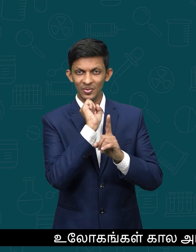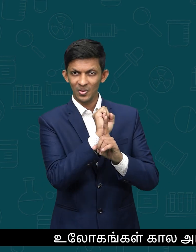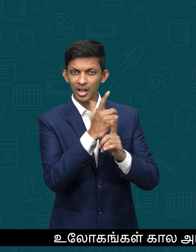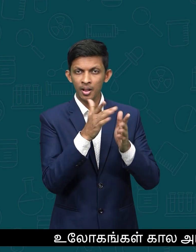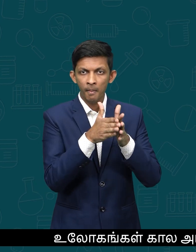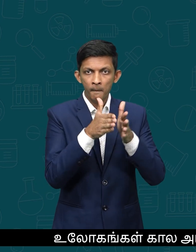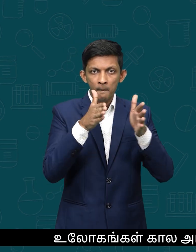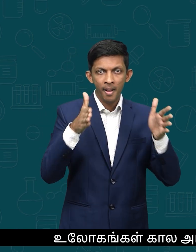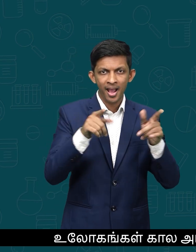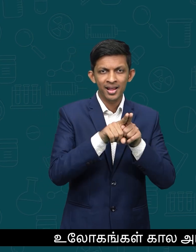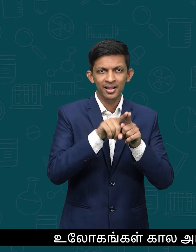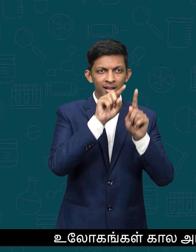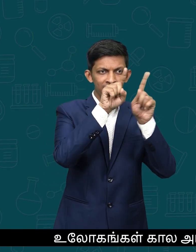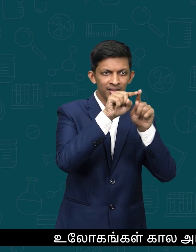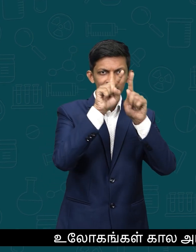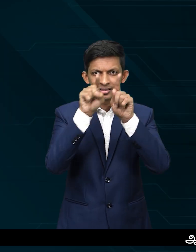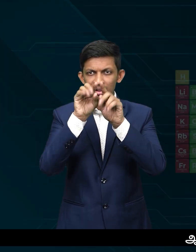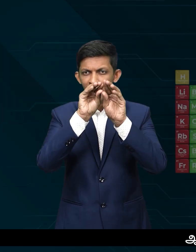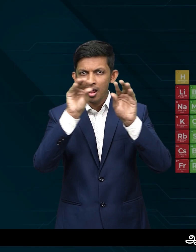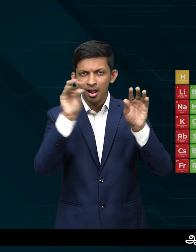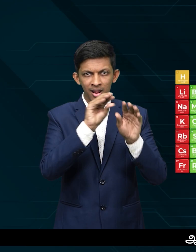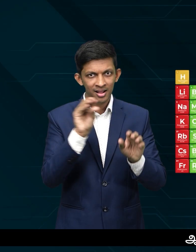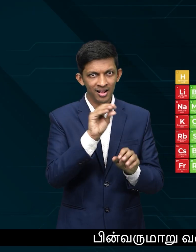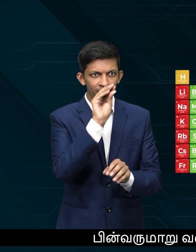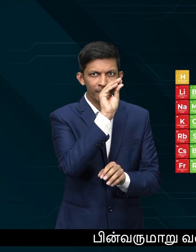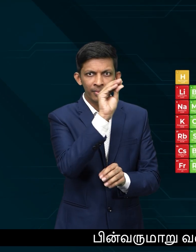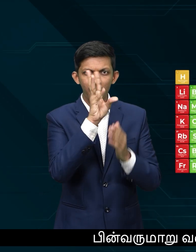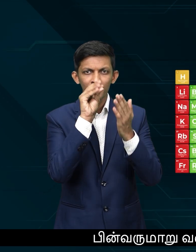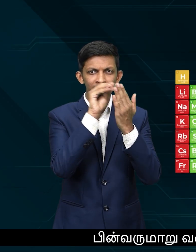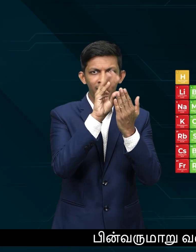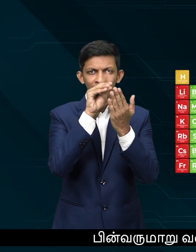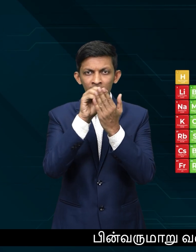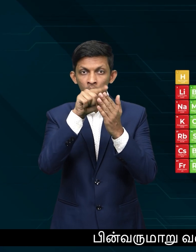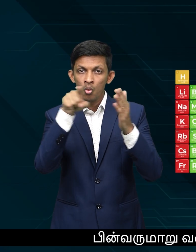தனிம அட்டவணையில் பெரிய பகுதியை ஆக்கிரமித்து பின்வருமாறு வகைப்படுத்தப்படுகின்றன.